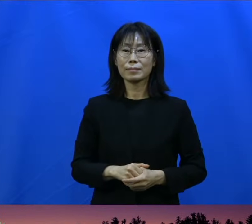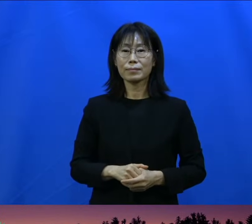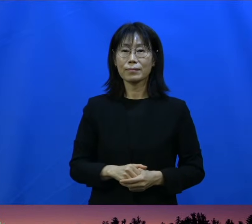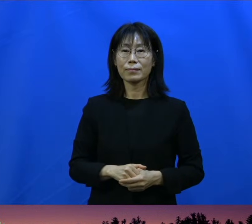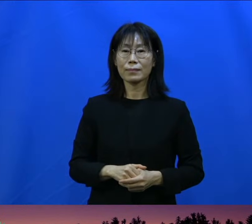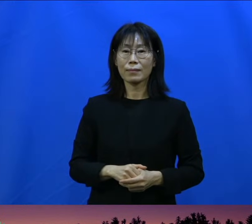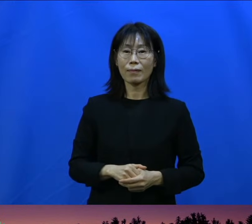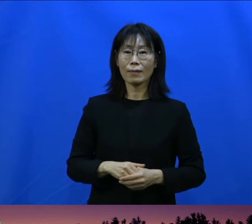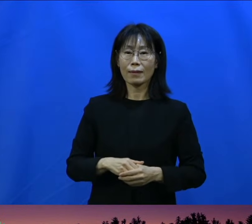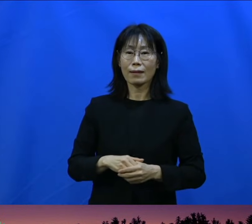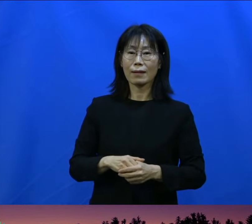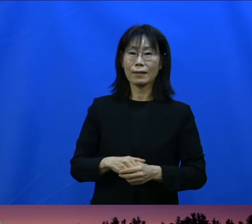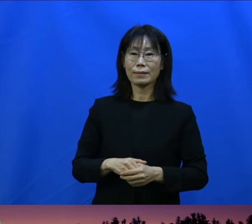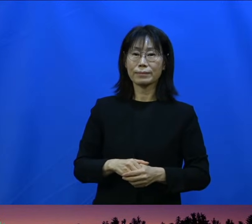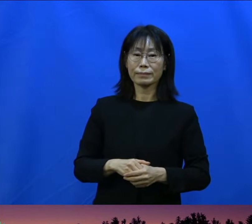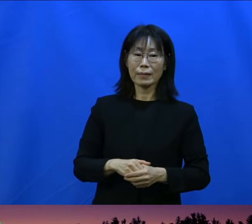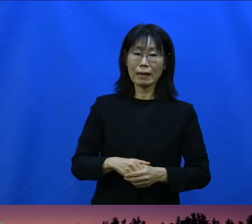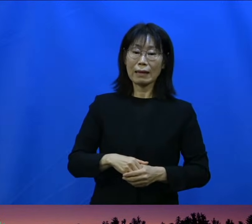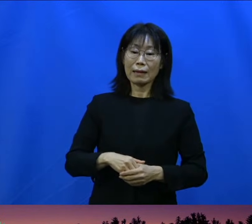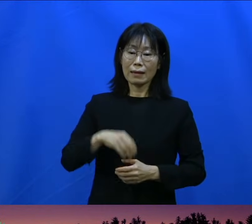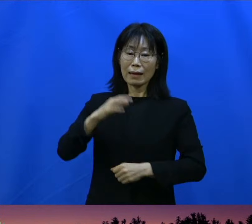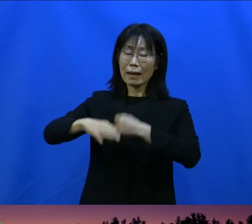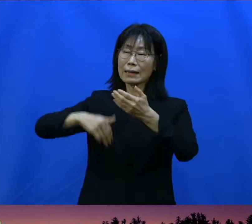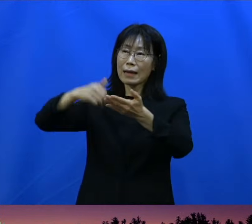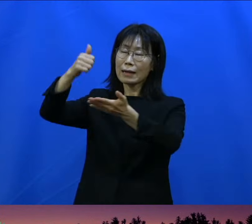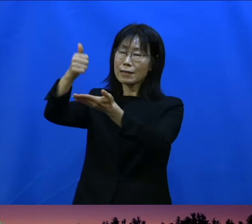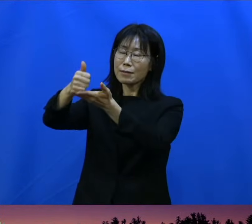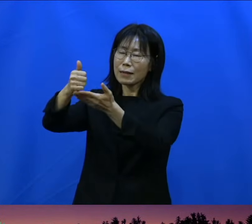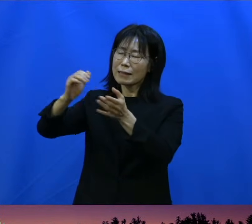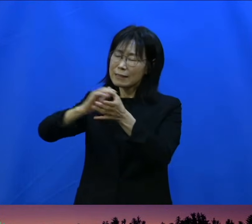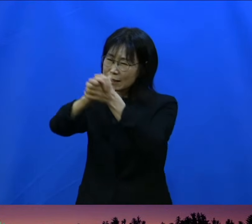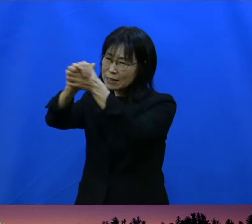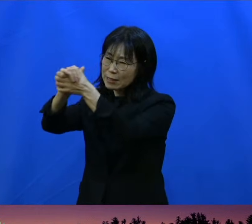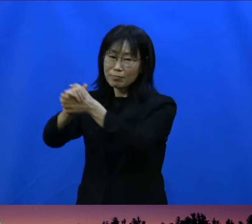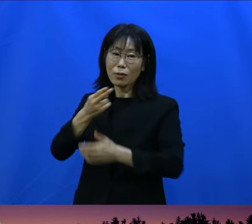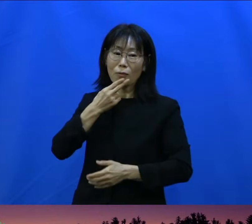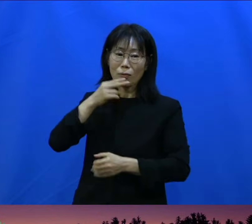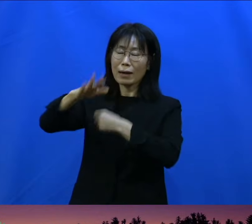하나님과 거리를 두고 대충 신앙생활을 할 수 있을지는 모르겠어요.